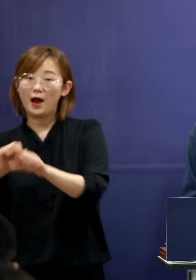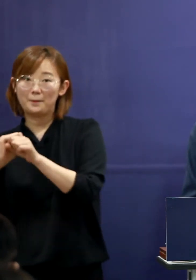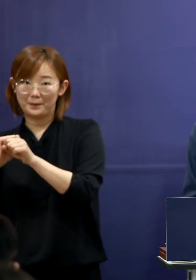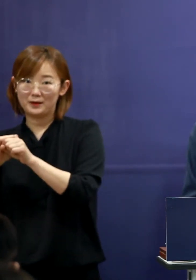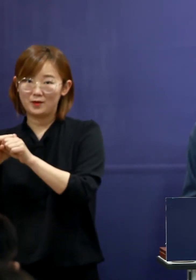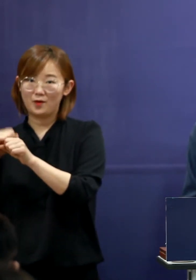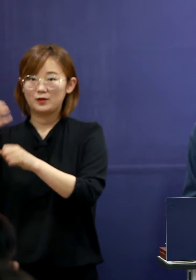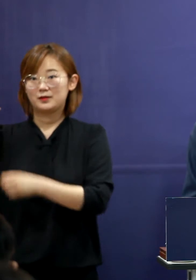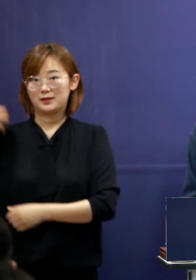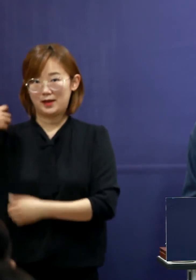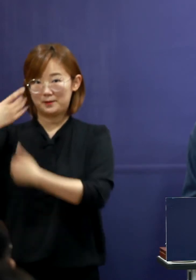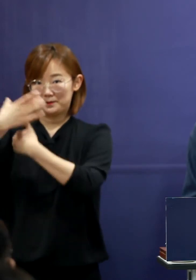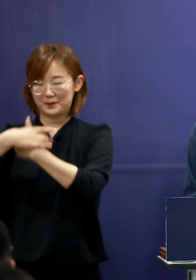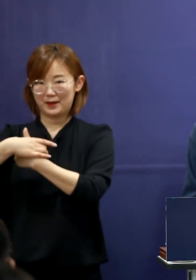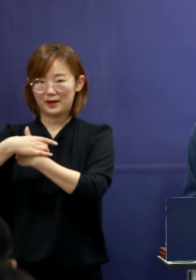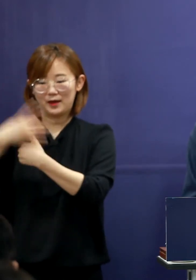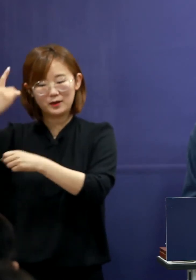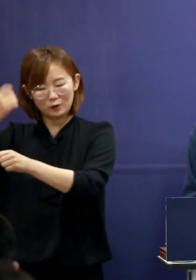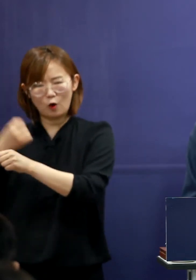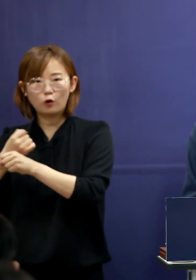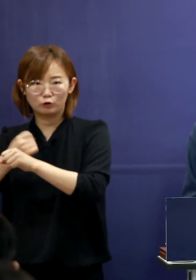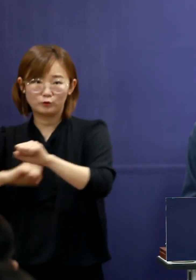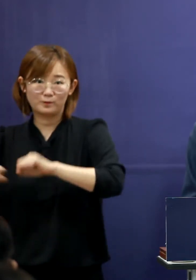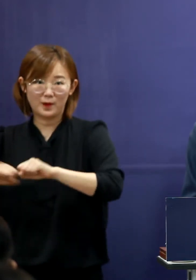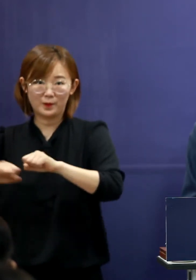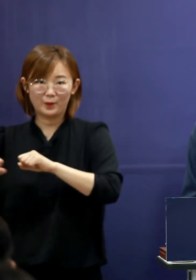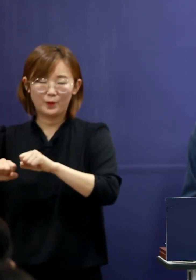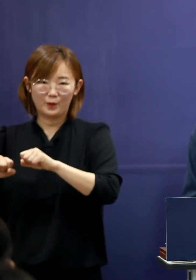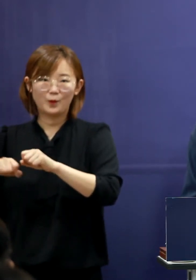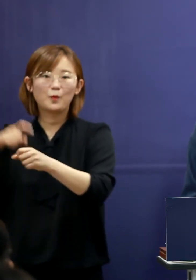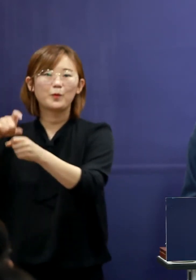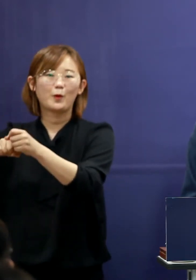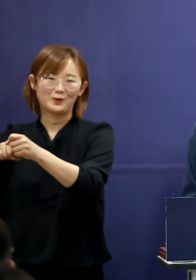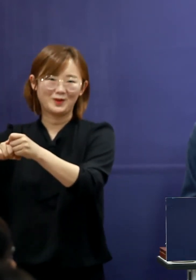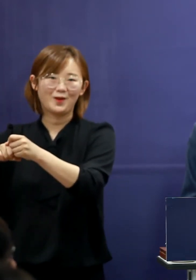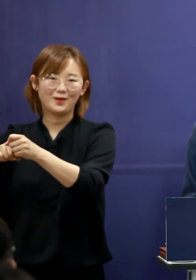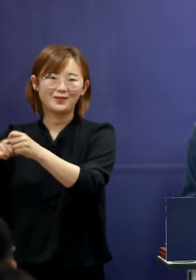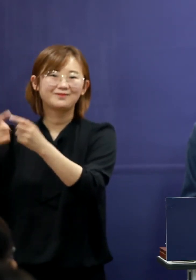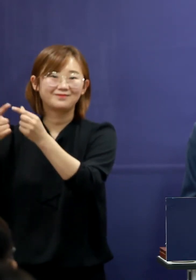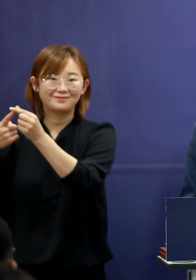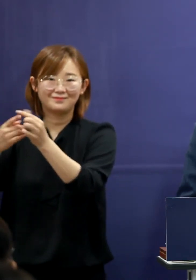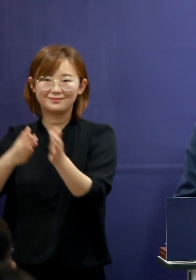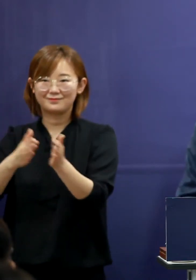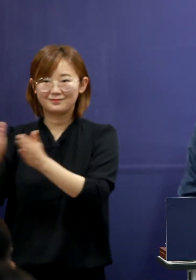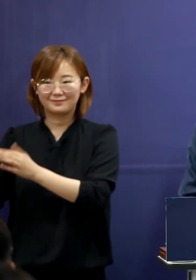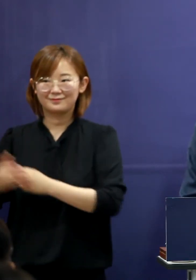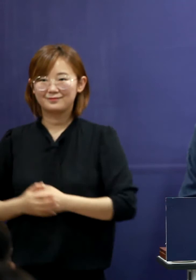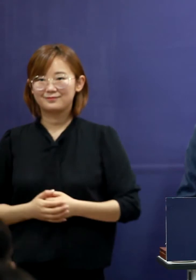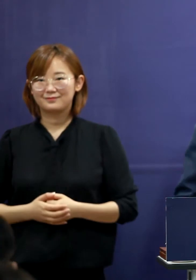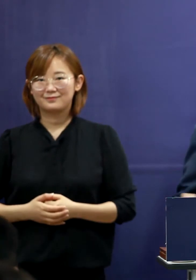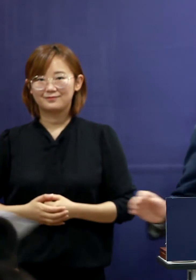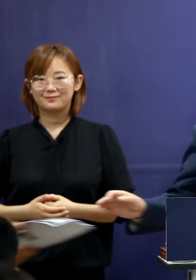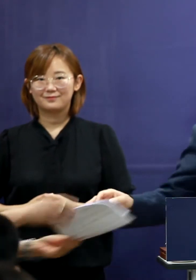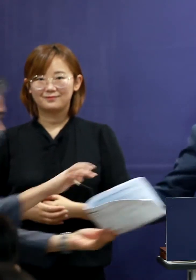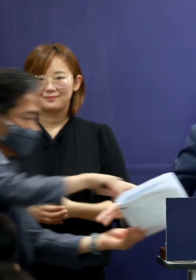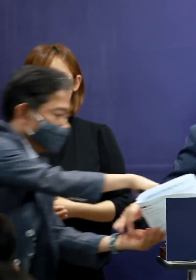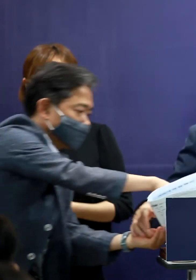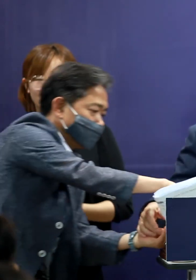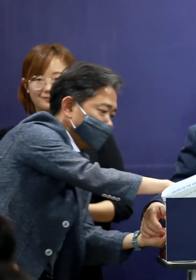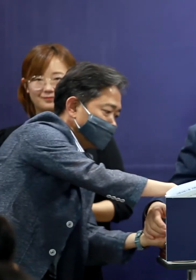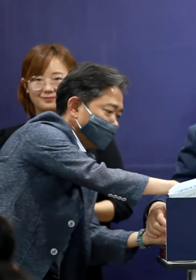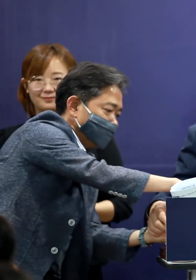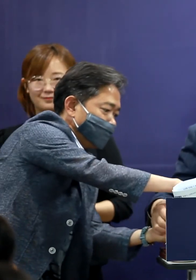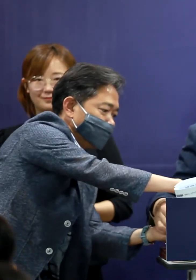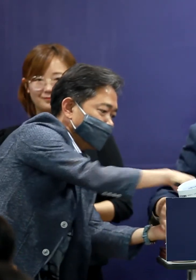사회 서비스와 관련된 연구를 수행하는 것이 하나가 있고 또 하나는 여러 가지 사회 서비스 중에서